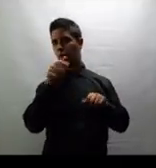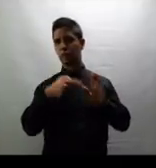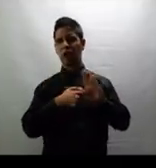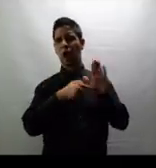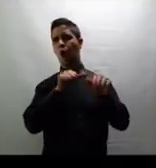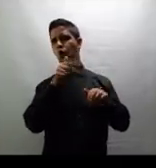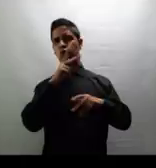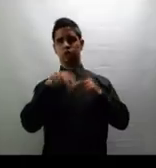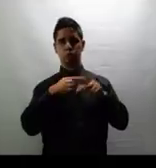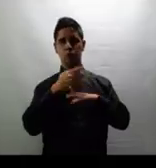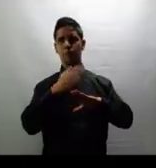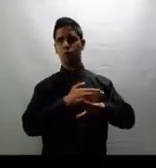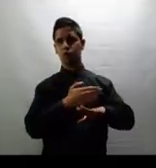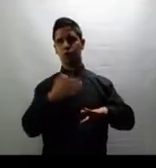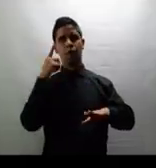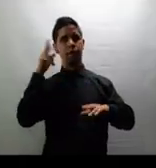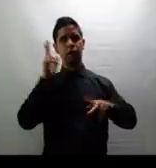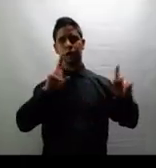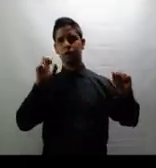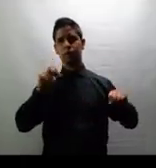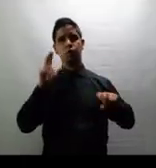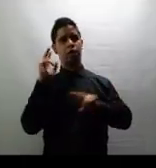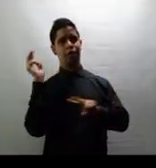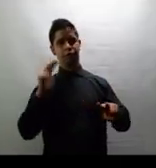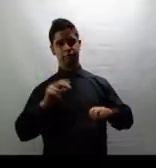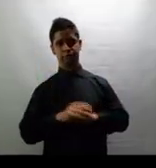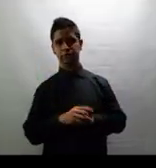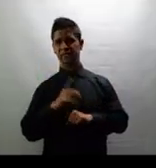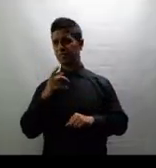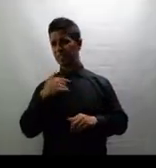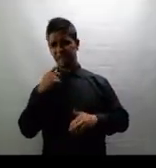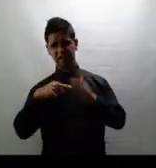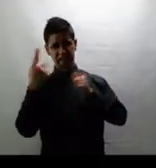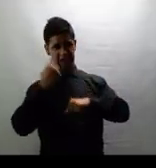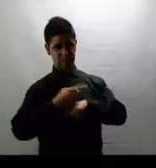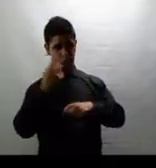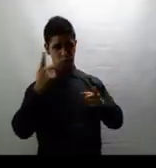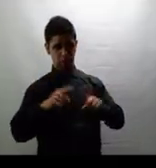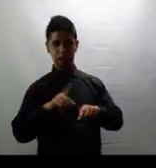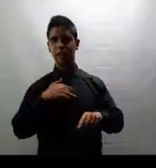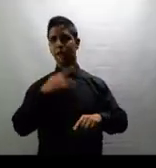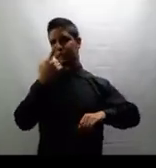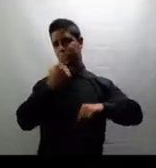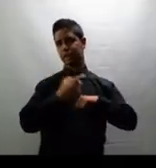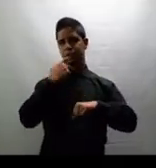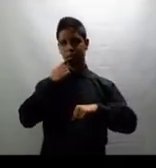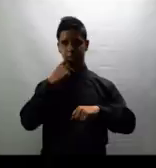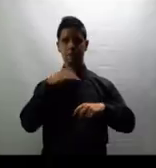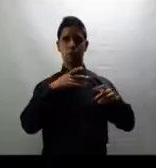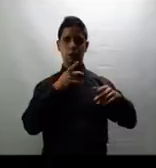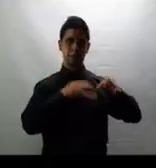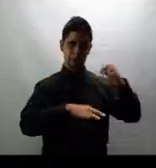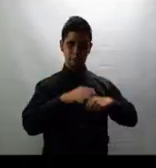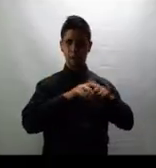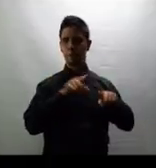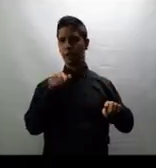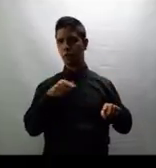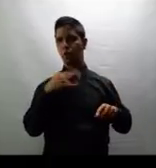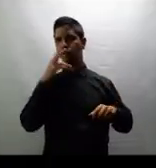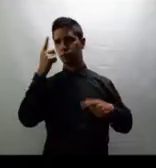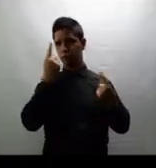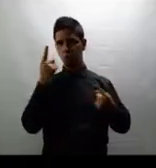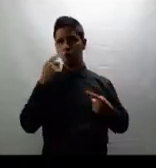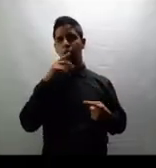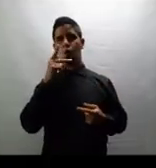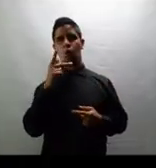el público las pueda ver que eso es acaban de cambiar el día pero es el día el jueves 20 creo que